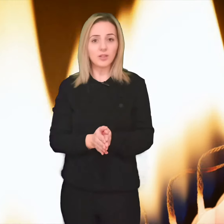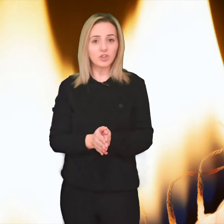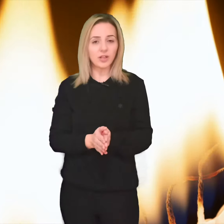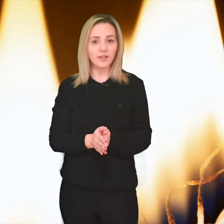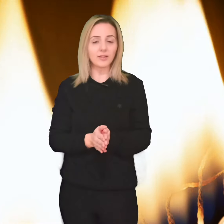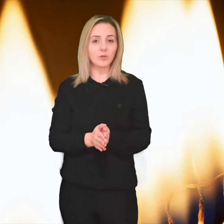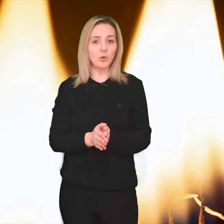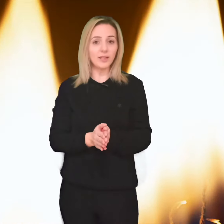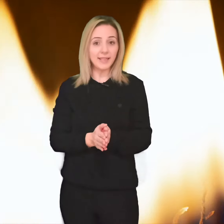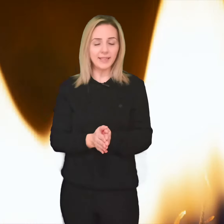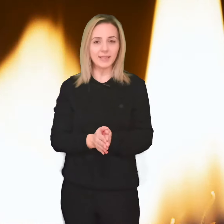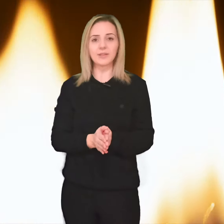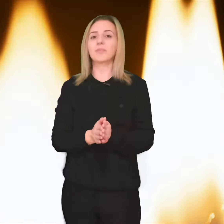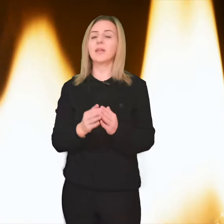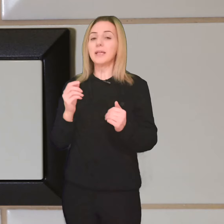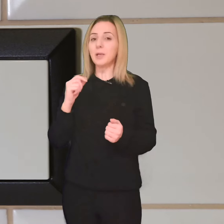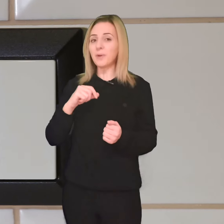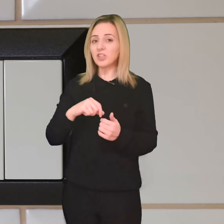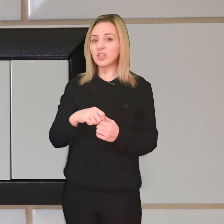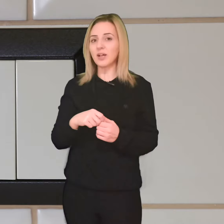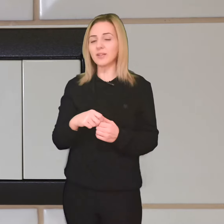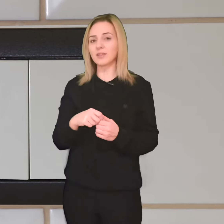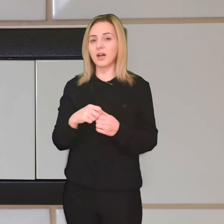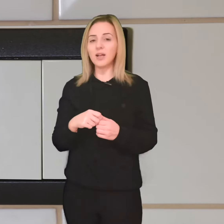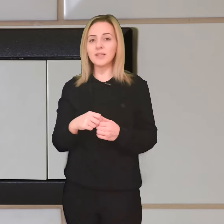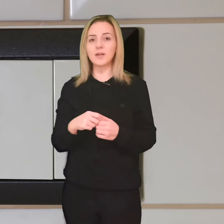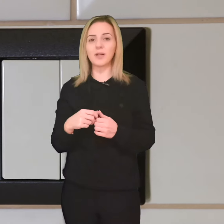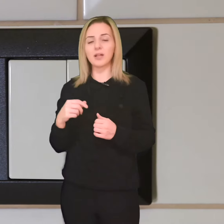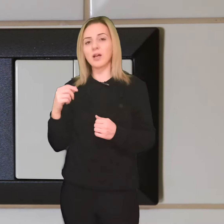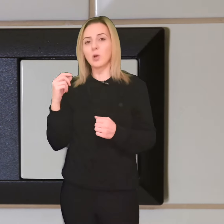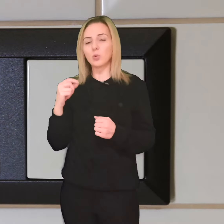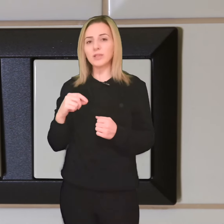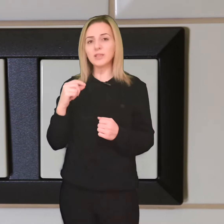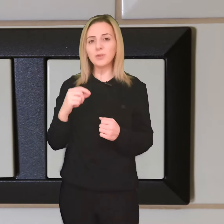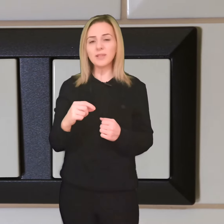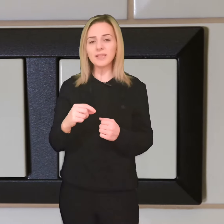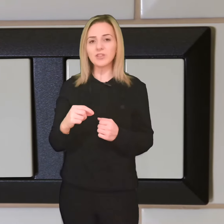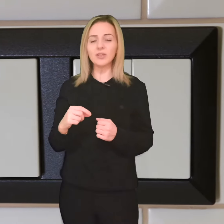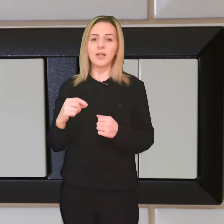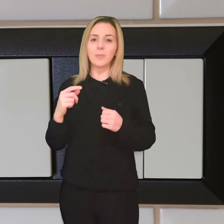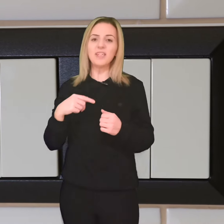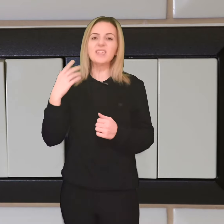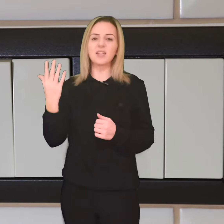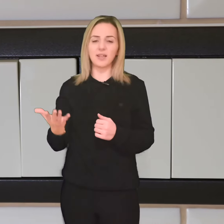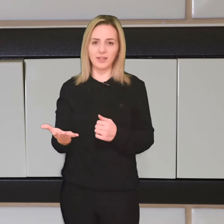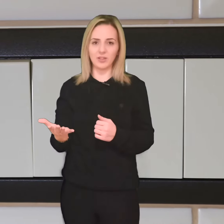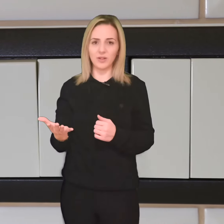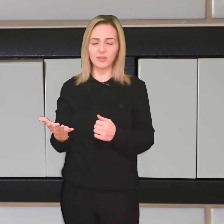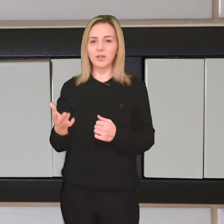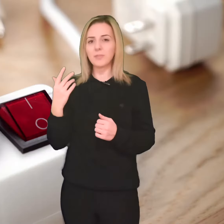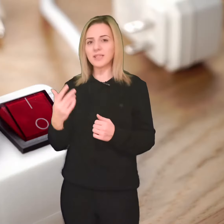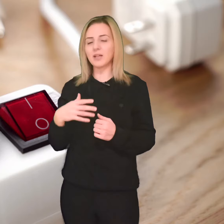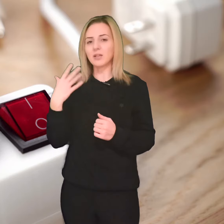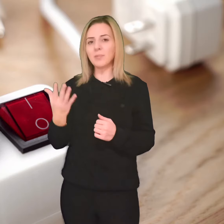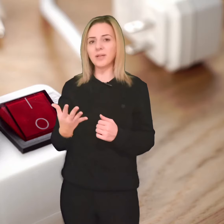Ama doğal ışık kaynakları öyle değildir. Yapay ışık kaynakları aynı zamanda kullanılabilmesi için bir insana ihtiyaç